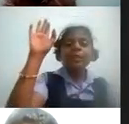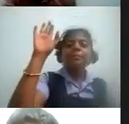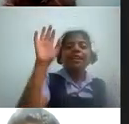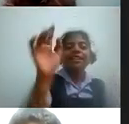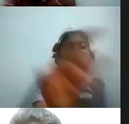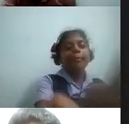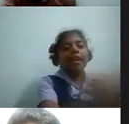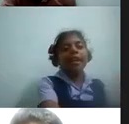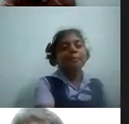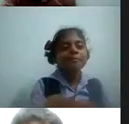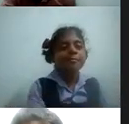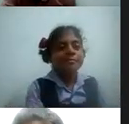பண்ணறா